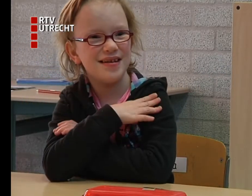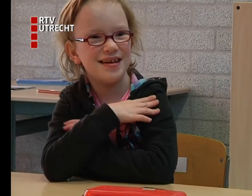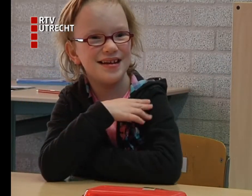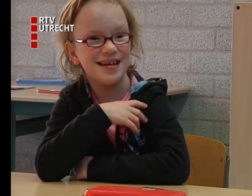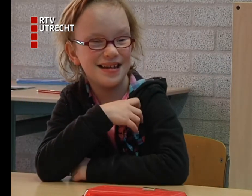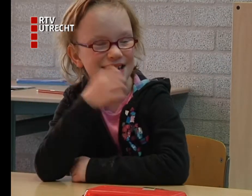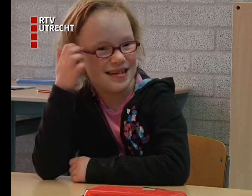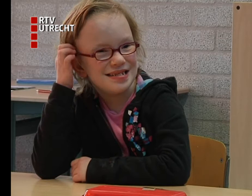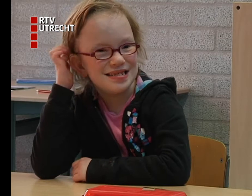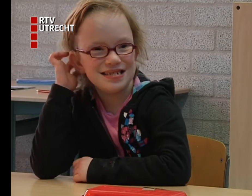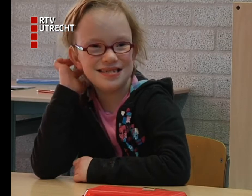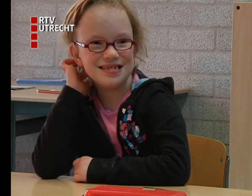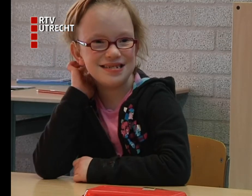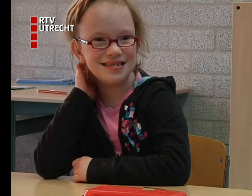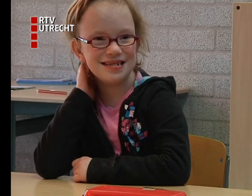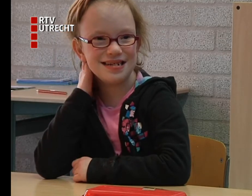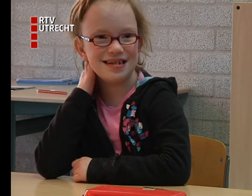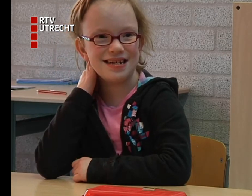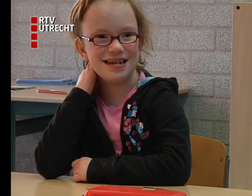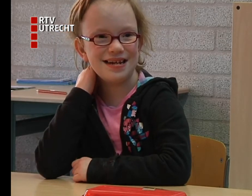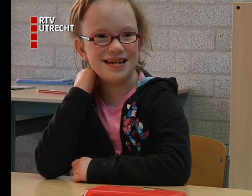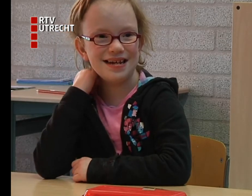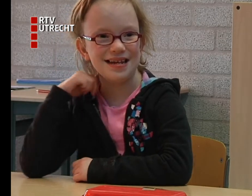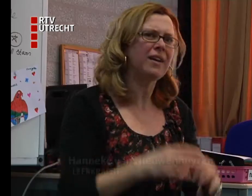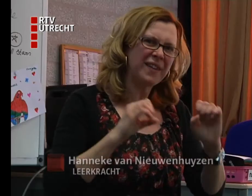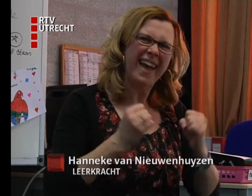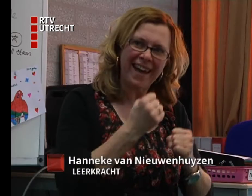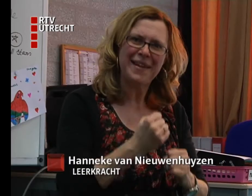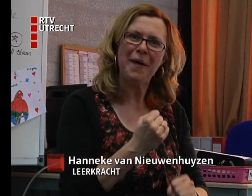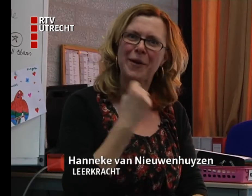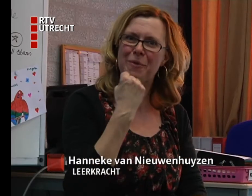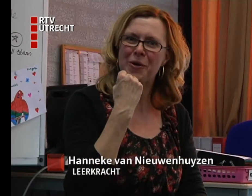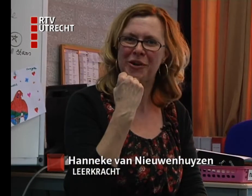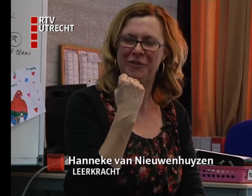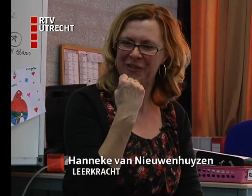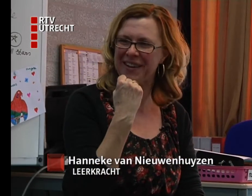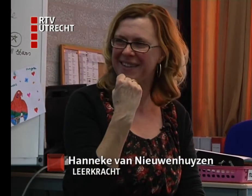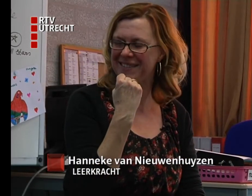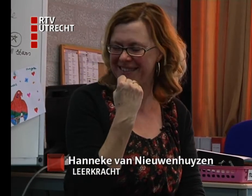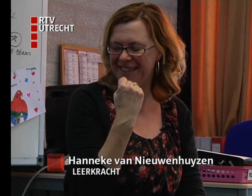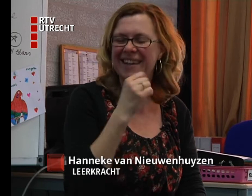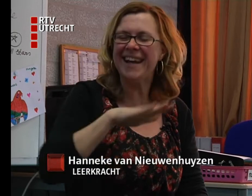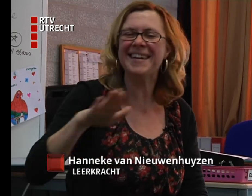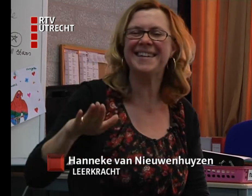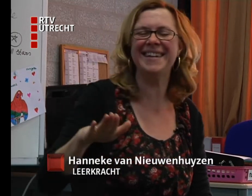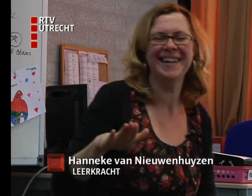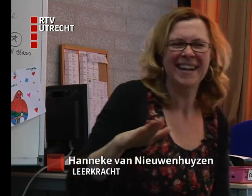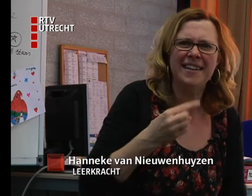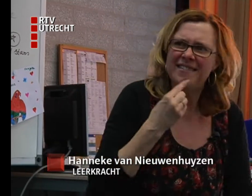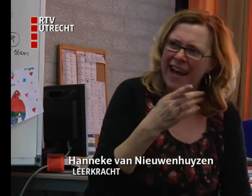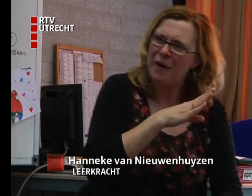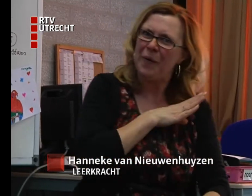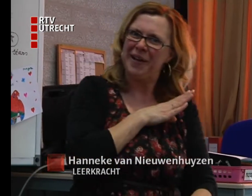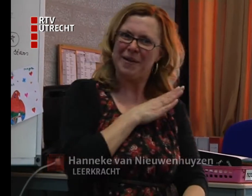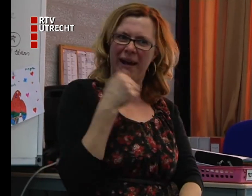Ja, al is geïrriteerd voor juf Hanneke nog zacht uitgedrukt. Ja, ik kan er echt heel erg boos over worden. De kinderen